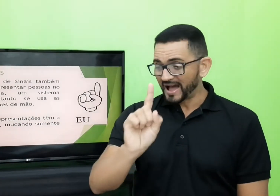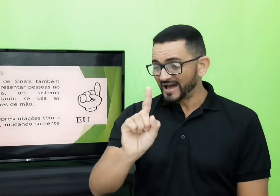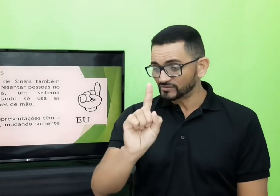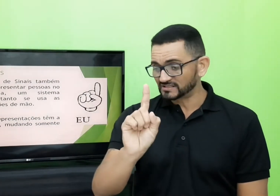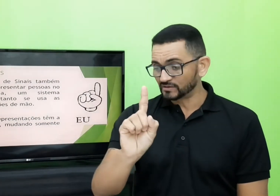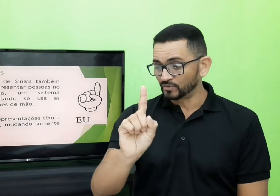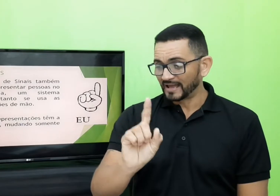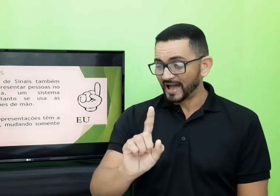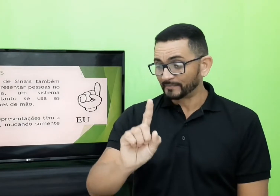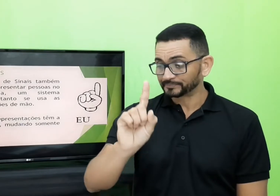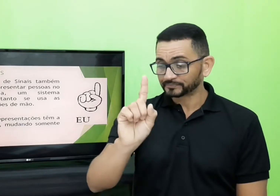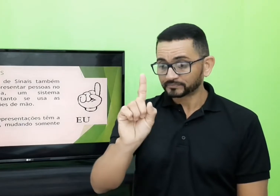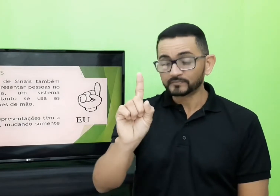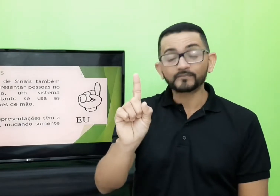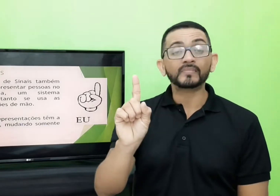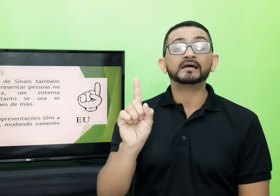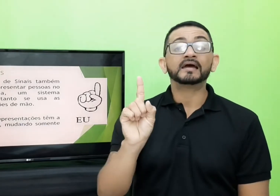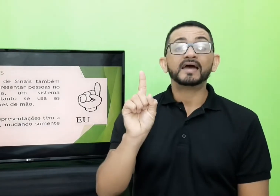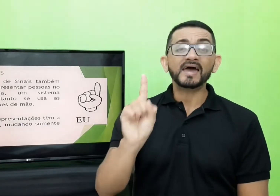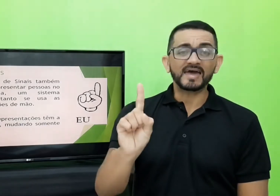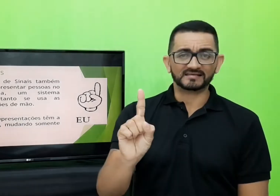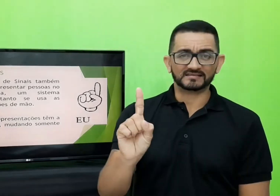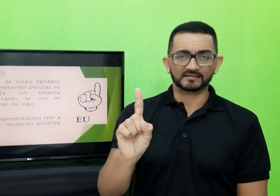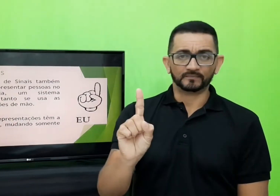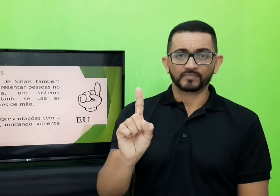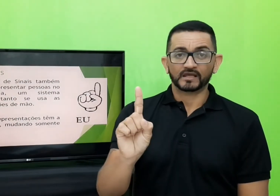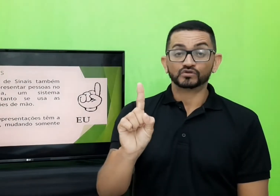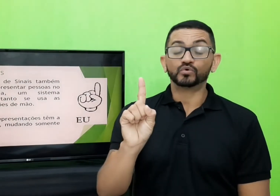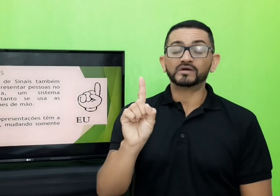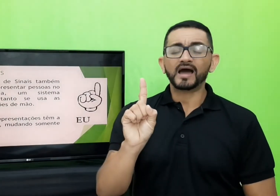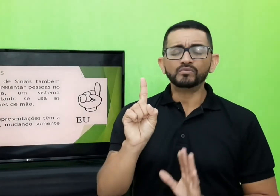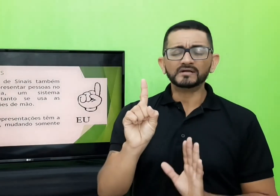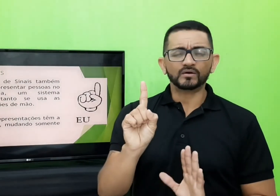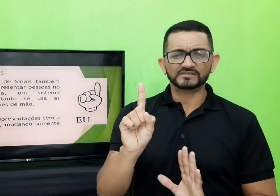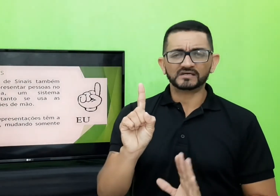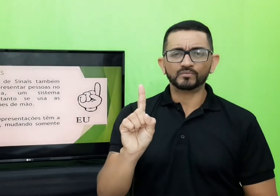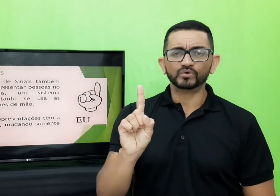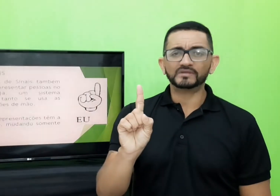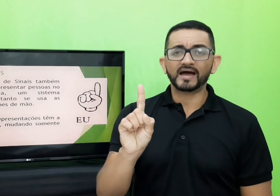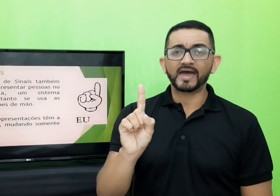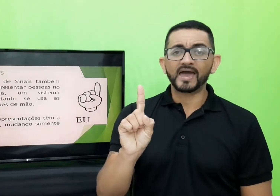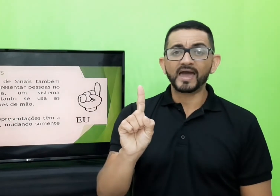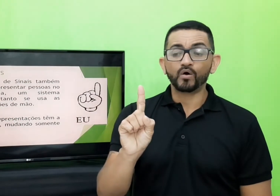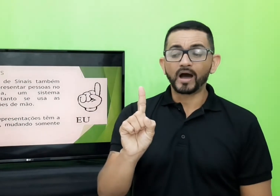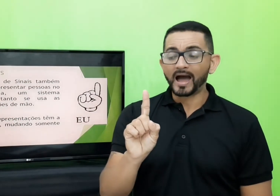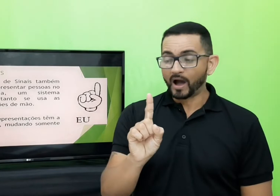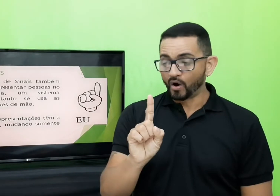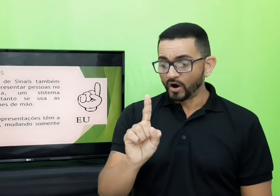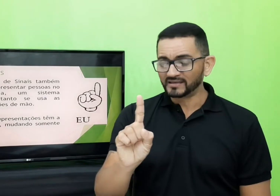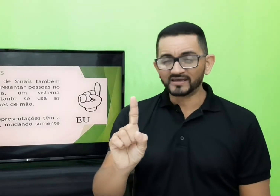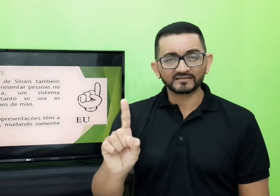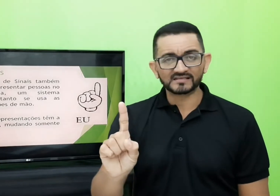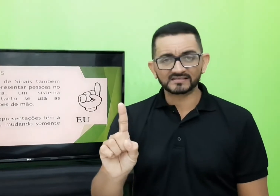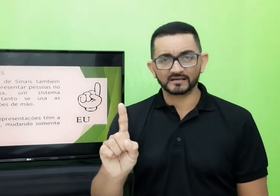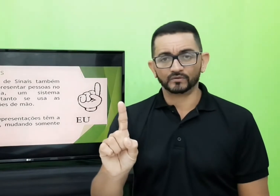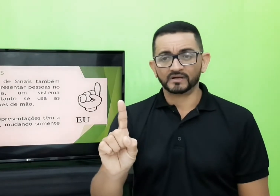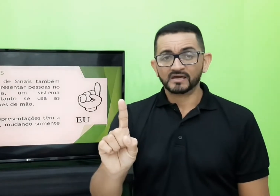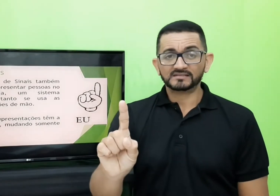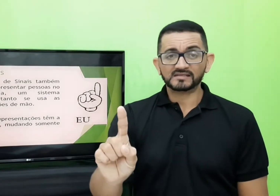para o singular é essa. A única coisa que muda é a orientação. Se é